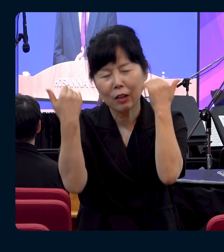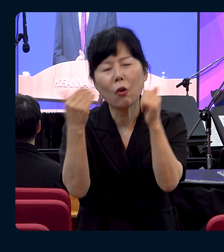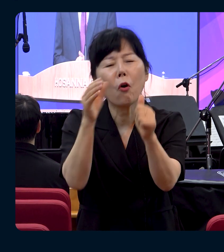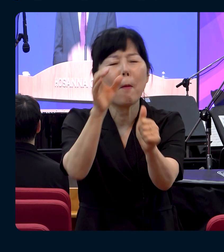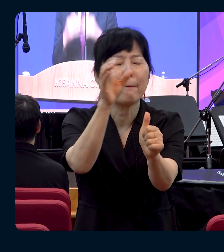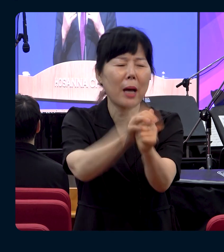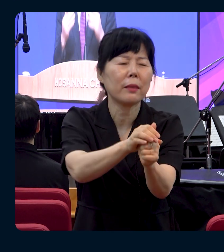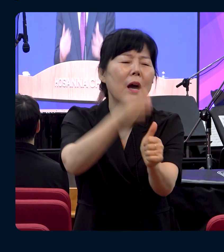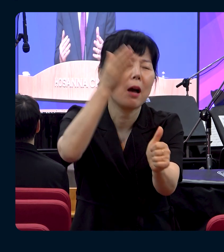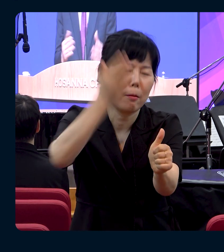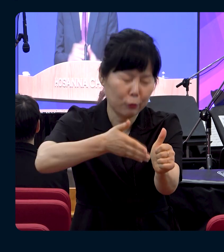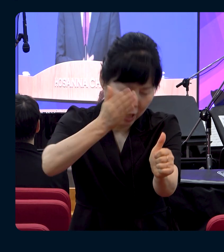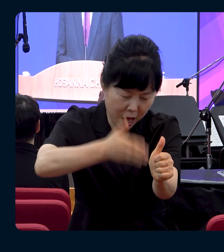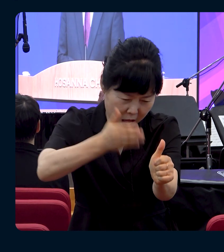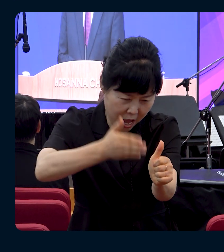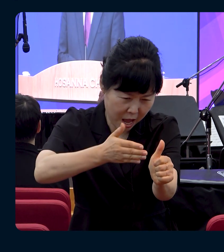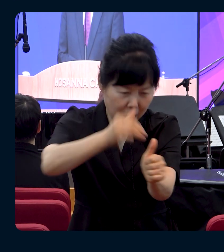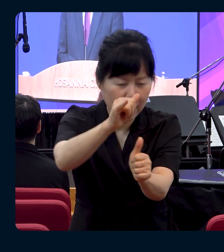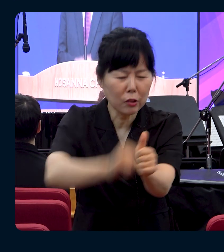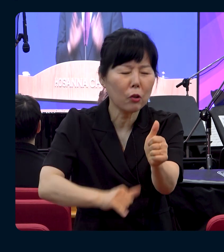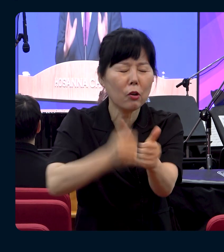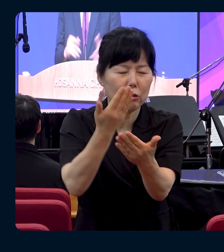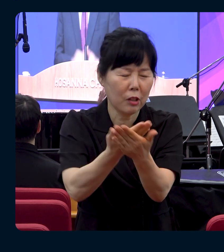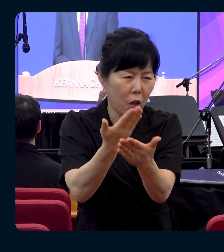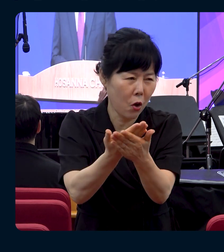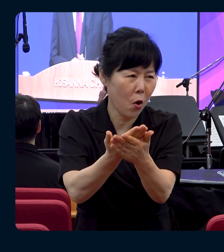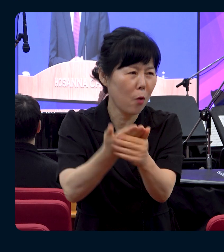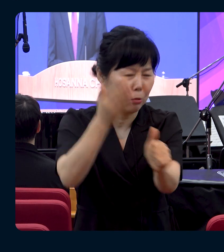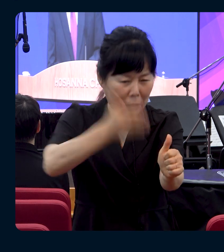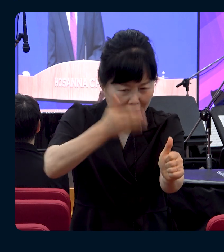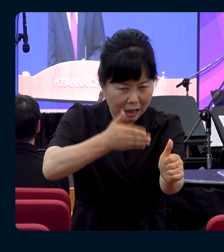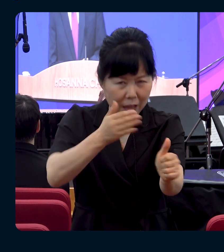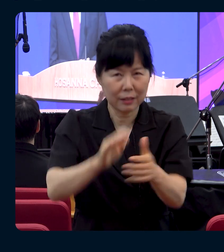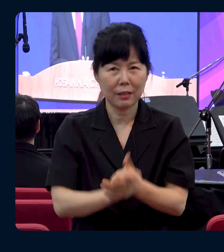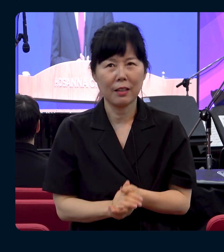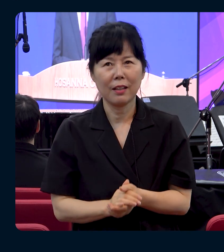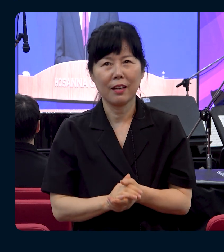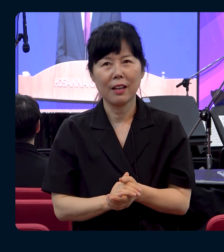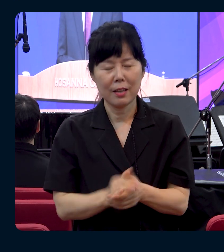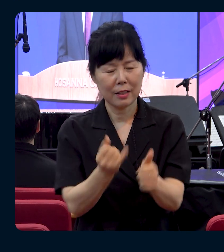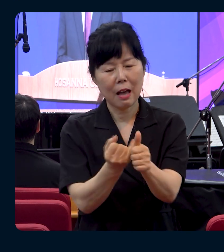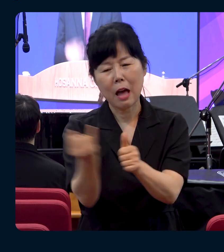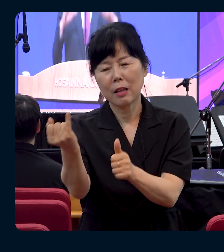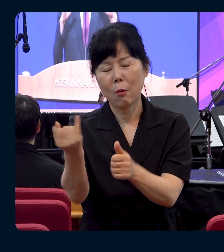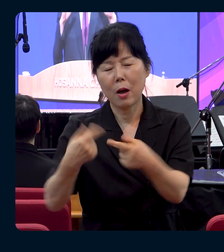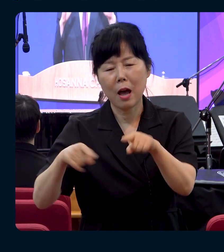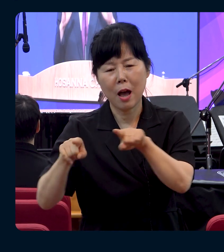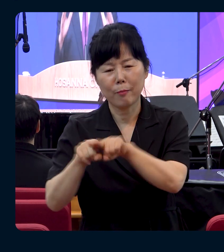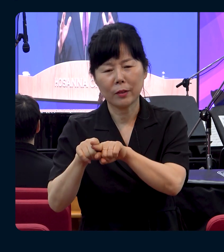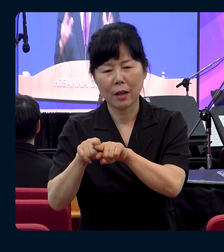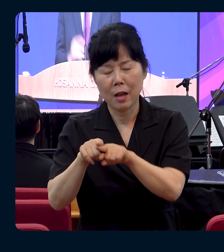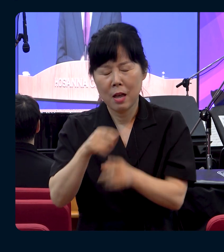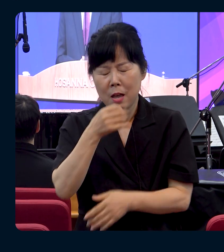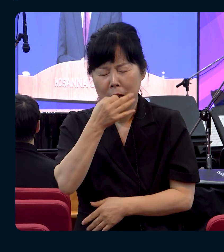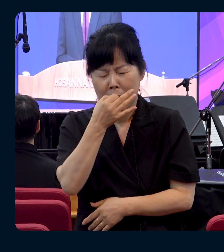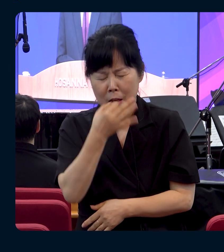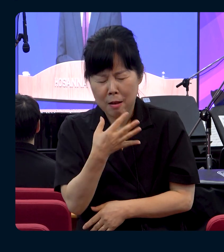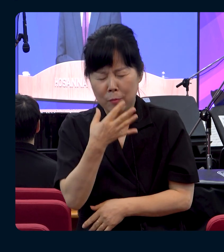좀 섬겨주시면 안 되겠는가. 그때 권사님과 함께 얼마나